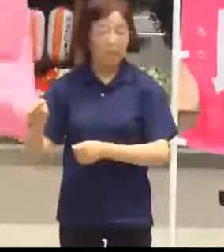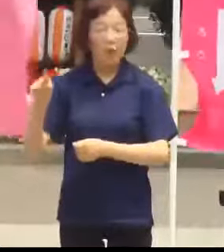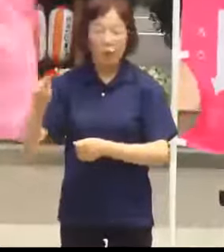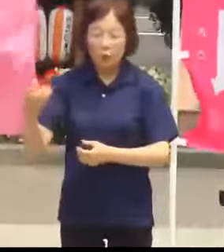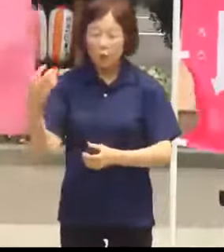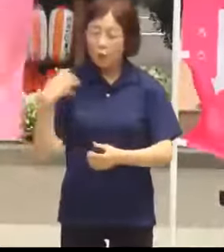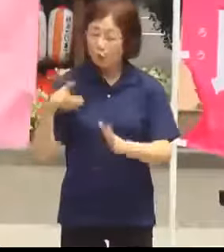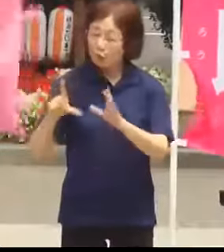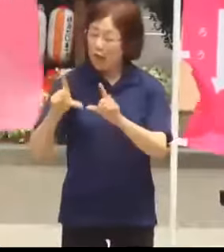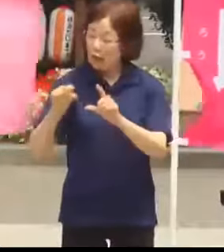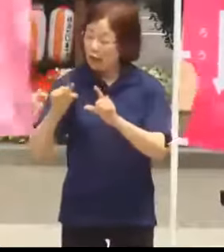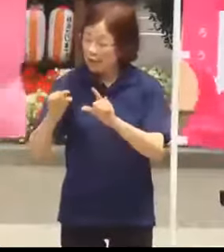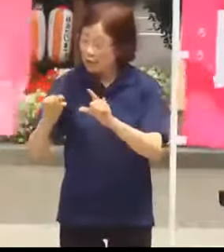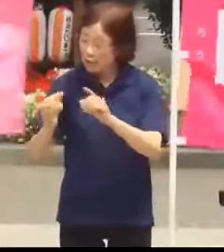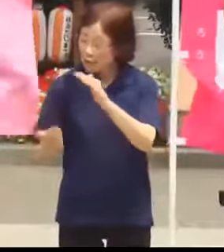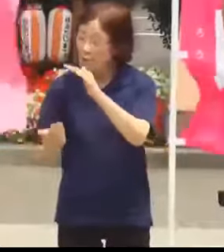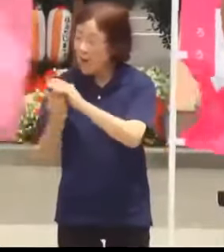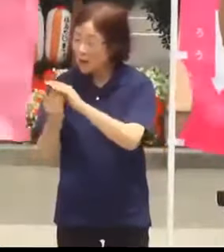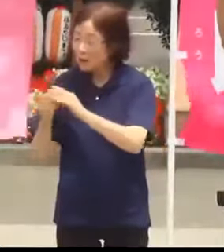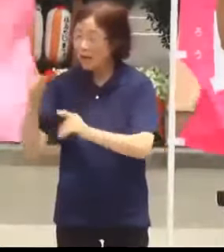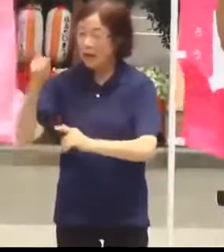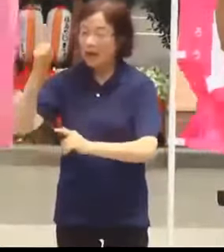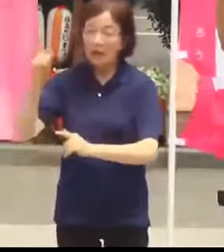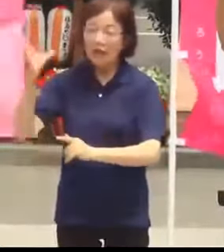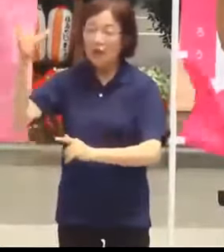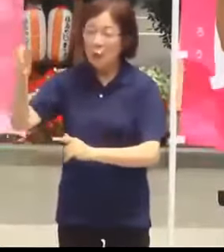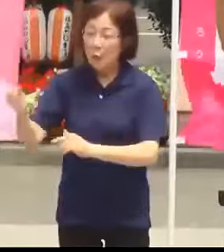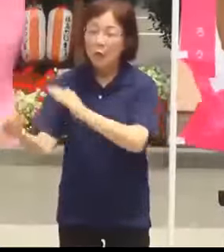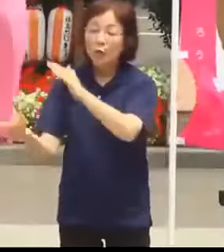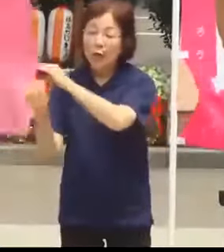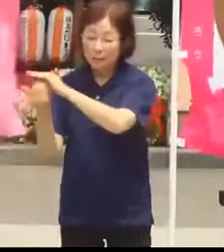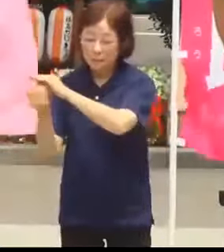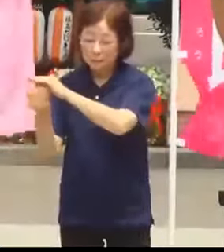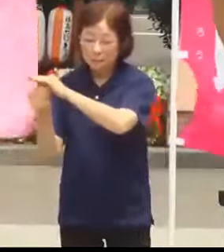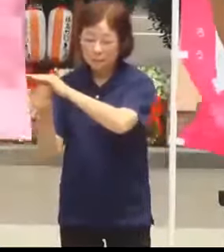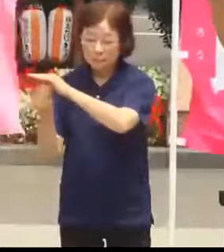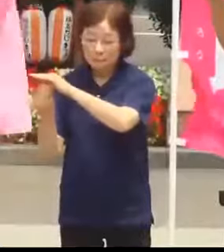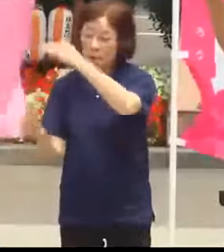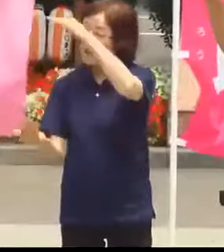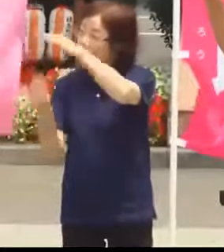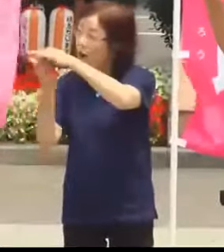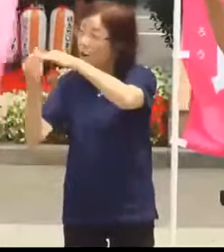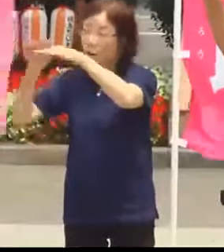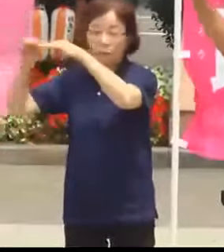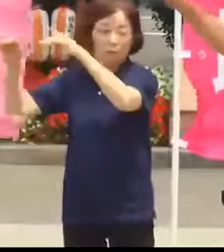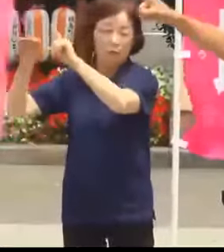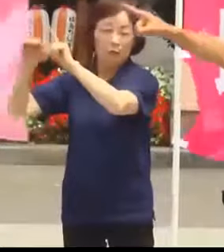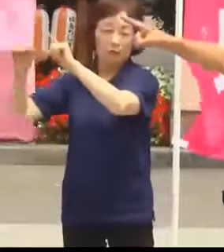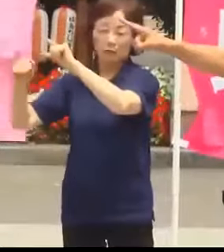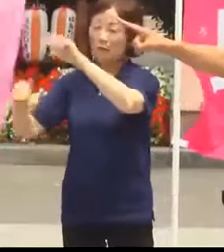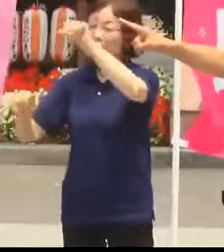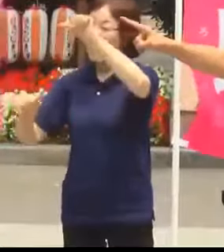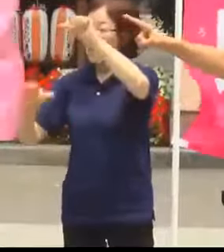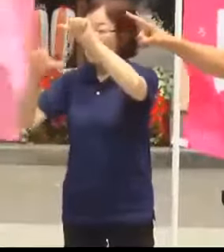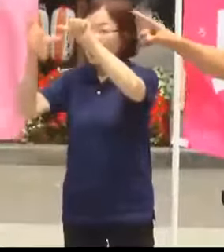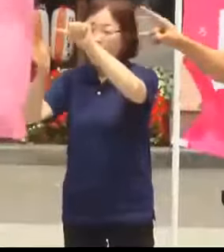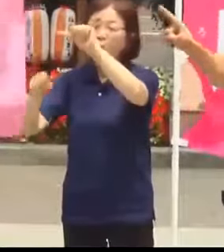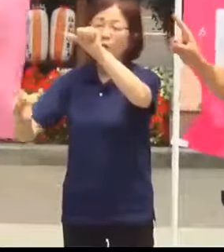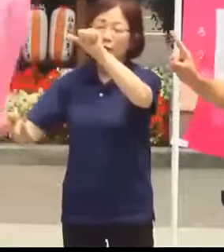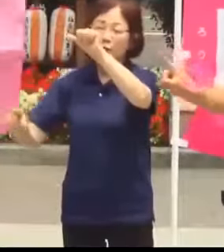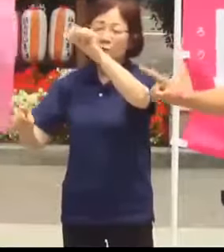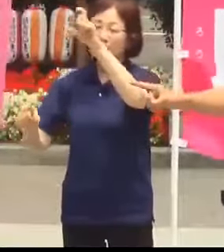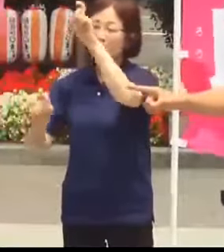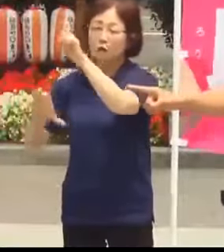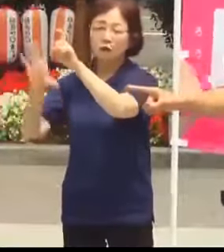負担率そのピークは1億円どうして1億円がピークごーく苑儲ける人も